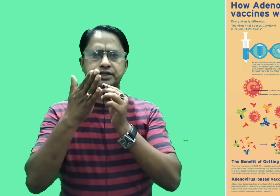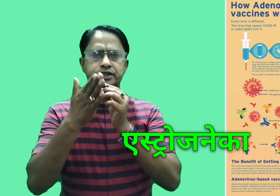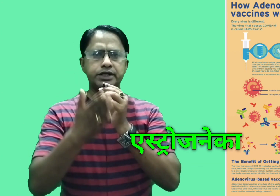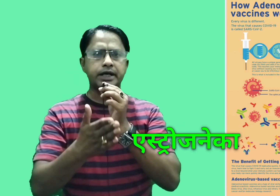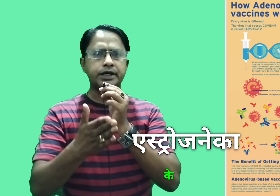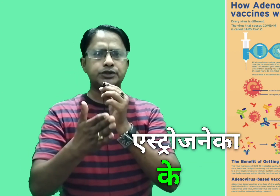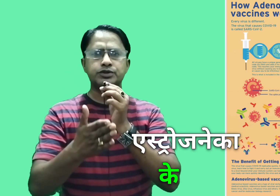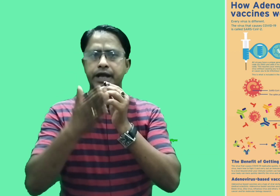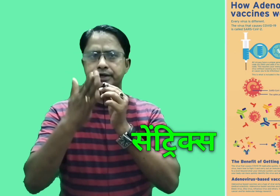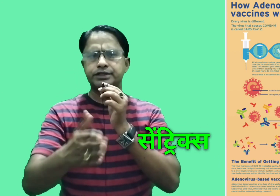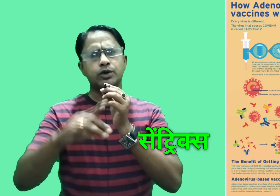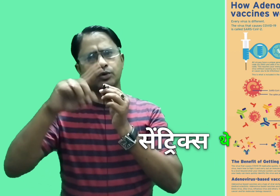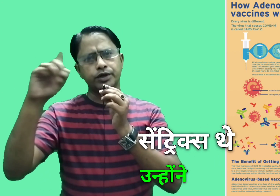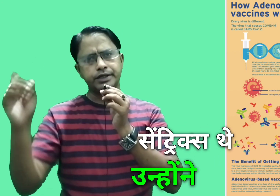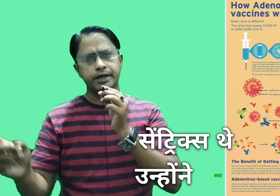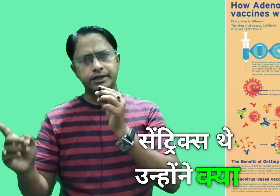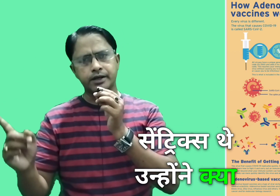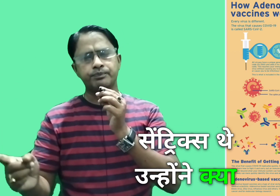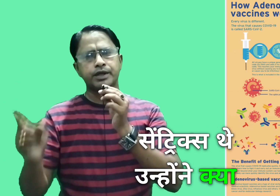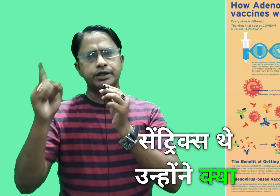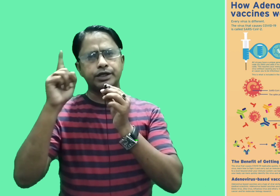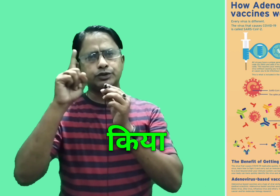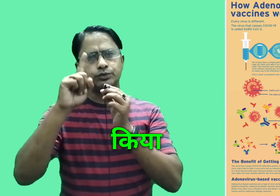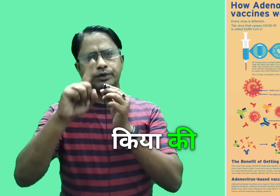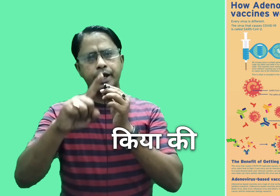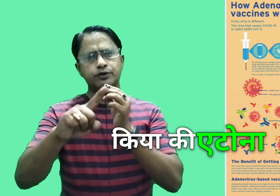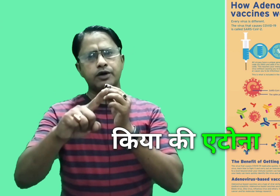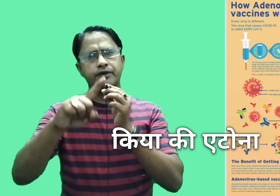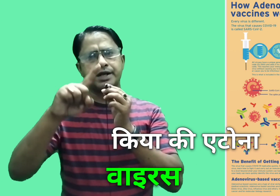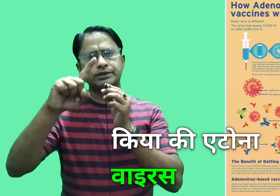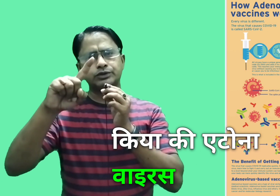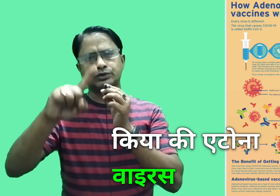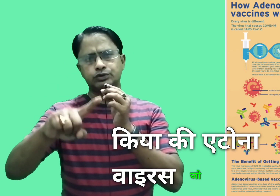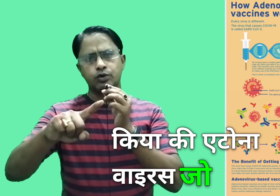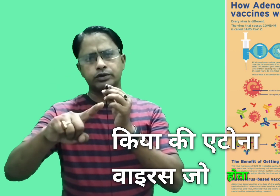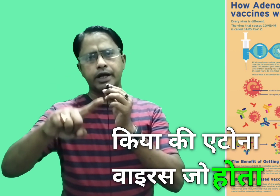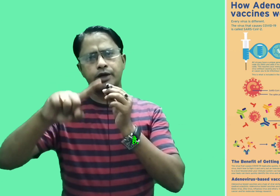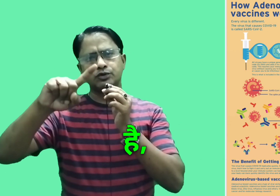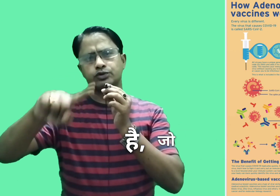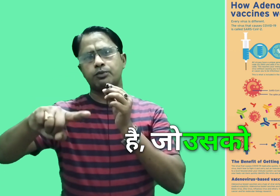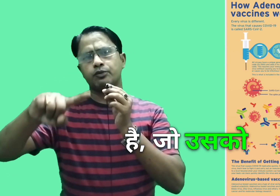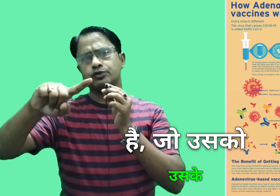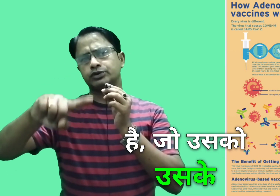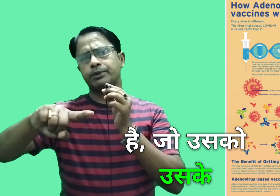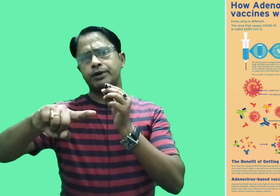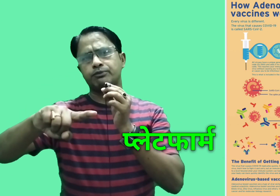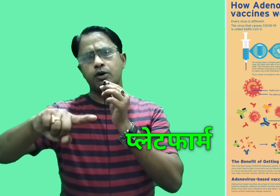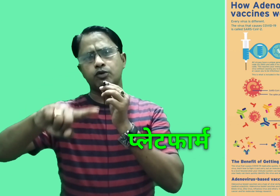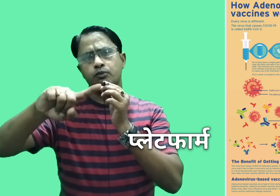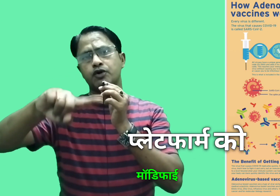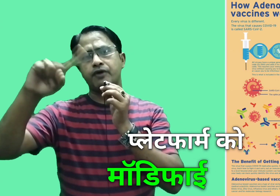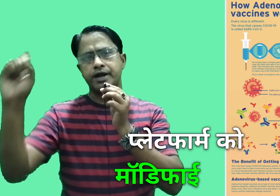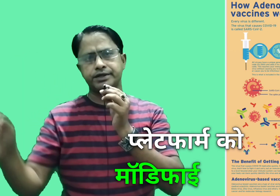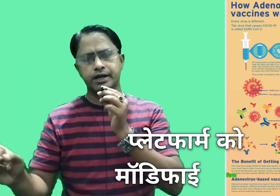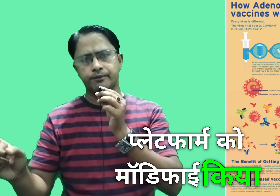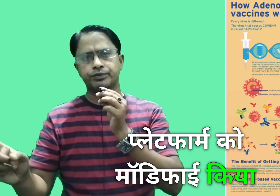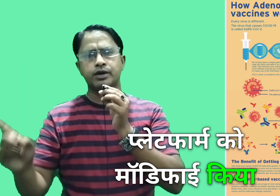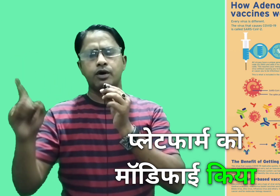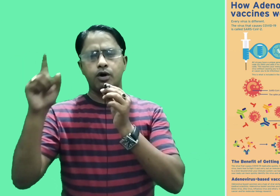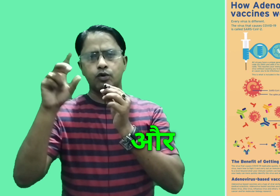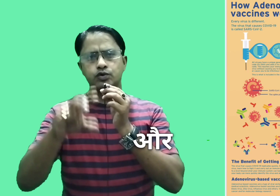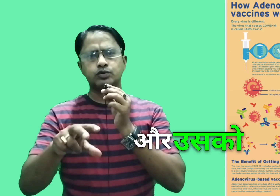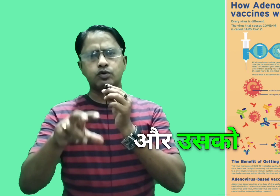किया, एस्ट्राजेनेका के जो साइंटिस्ट थे उन्होंने क्या किया कि एडेनो वायरस जो होता है, जो उसके प्लेटफॉर्म को मॉडिफाई